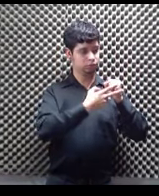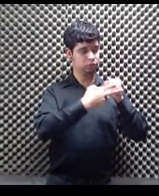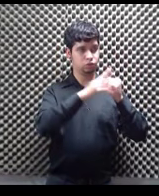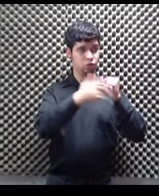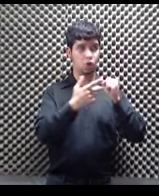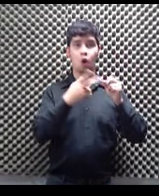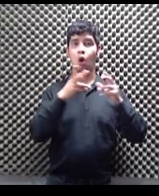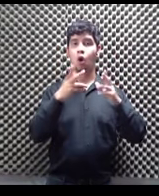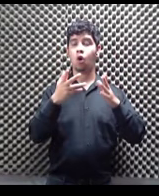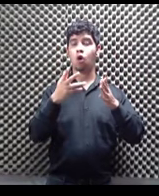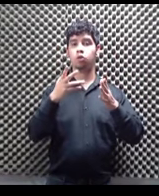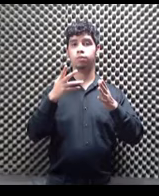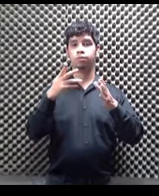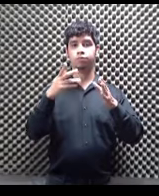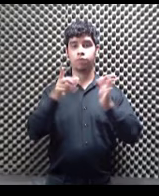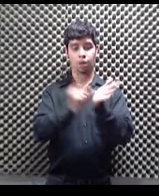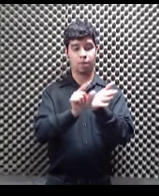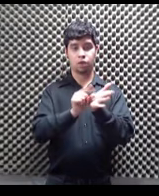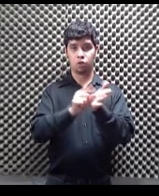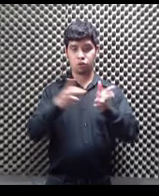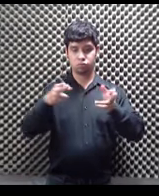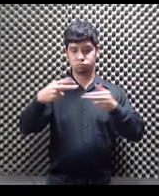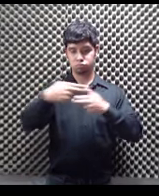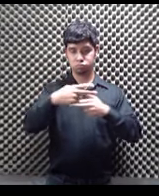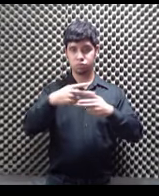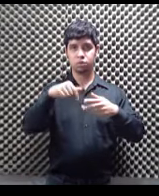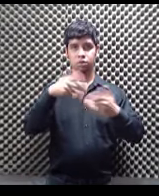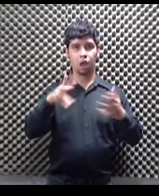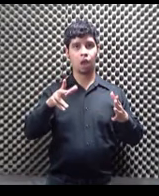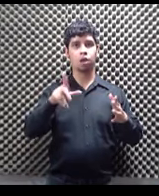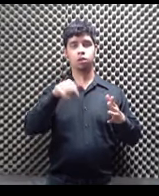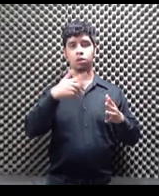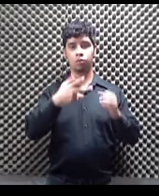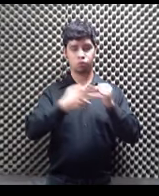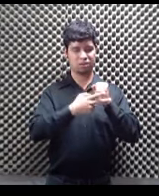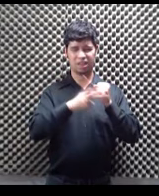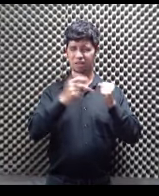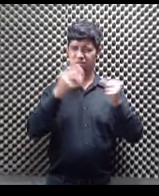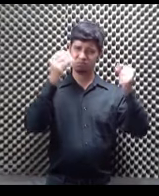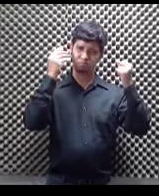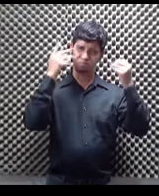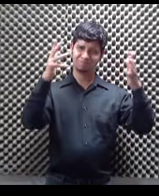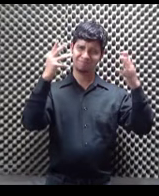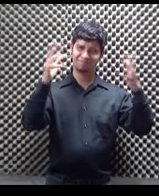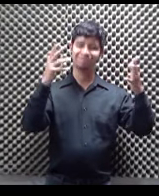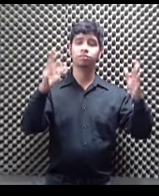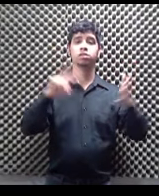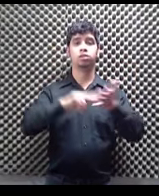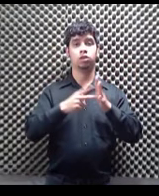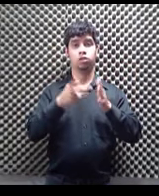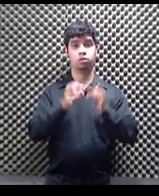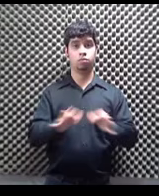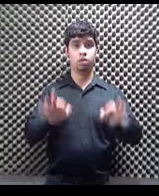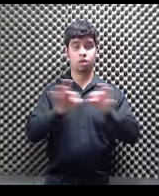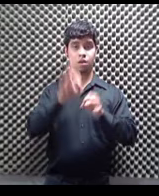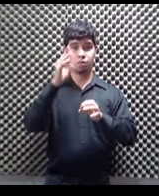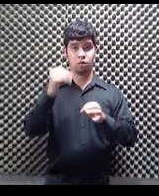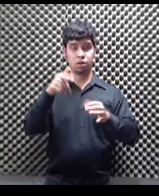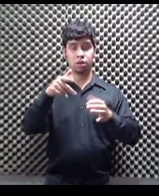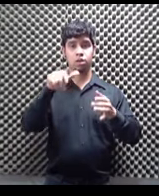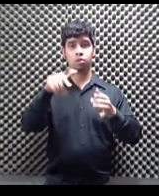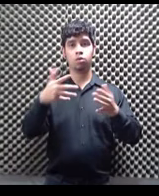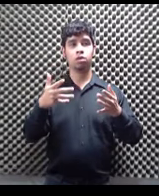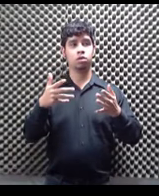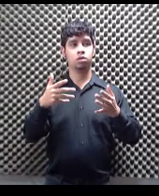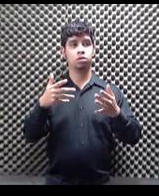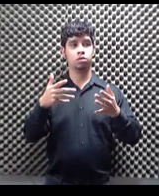son básicamente el grueso de nuestro archivo, que son interminables. Esto es importante porque de aquí es que se